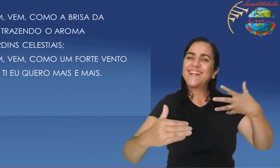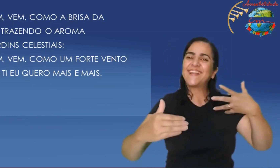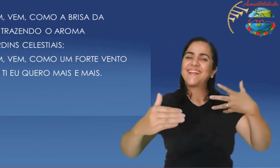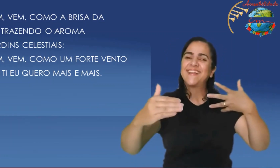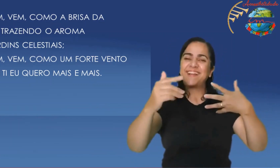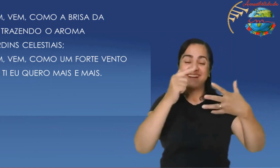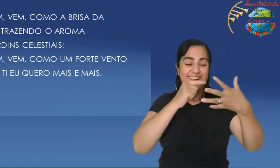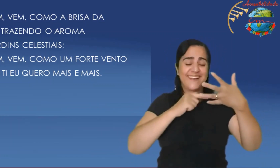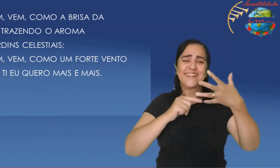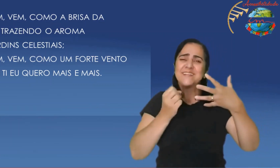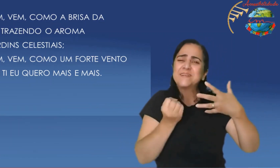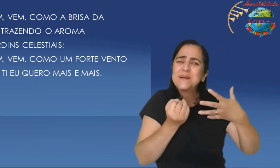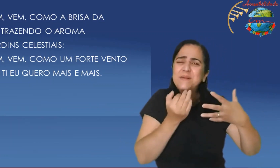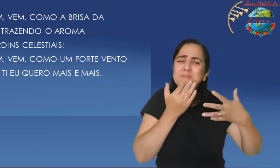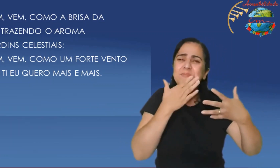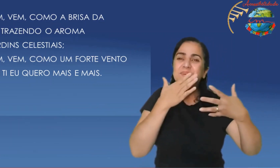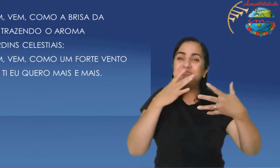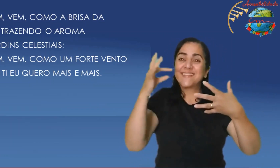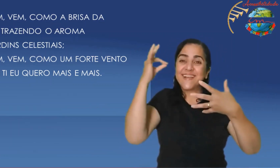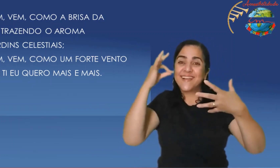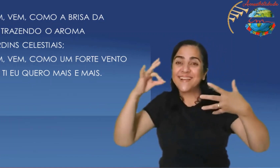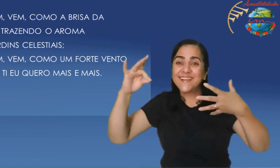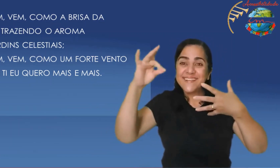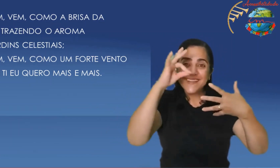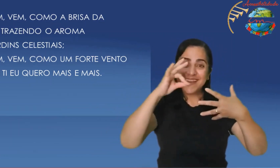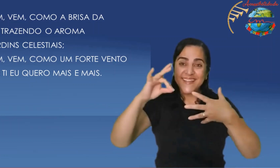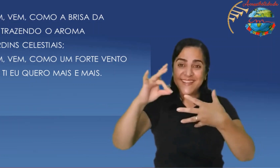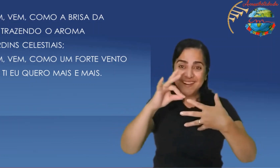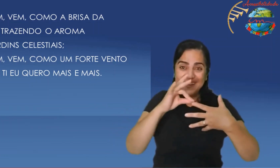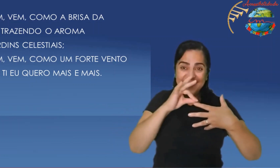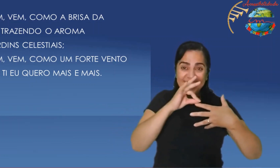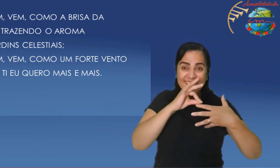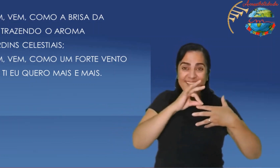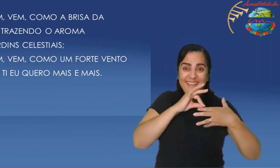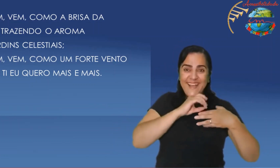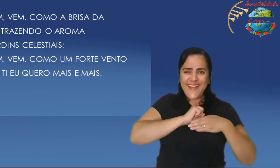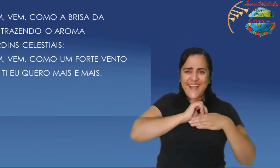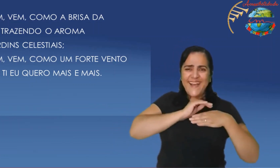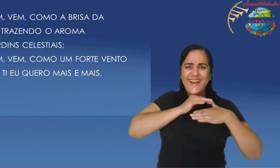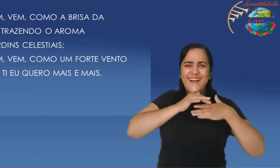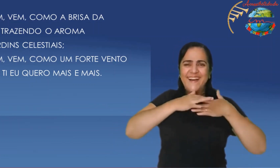trazendo aroma dos jardins